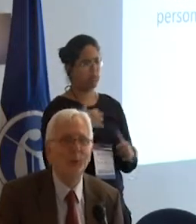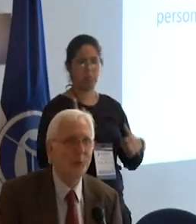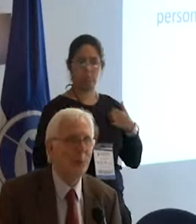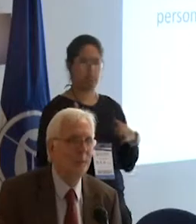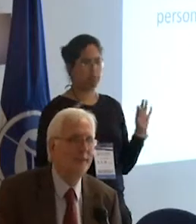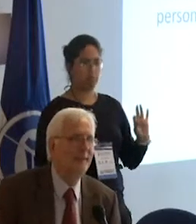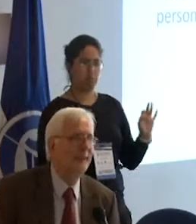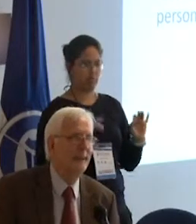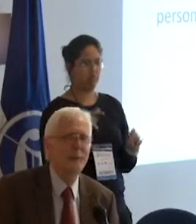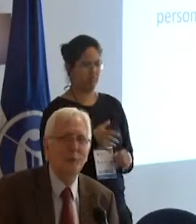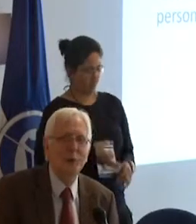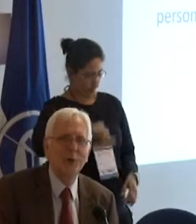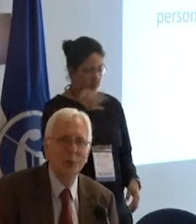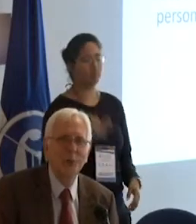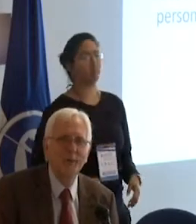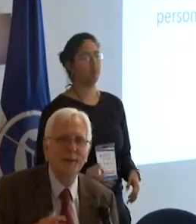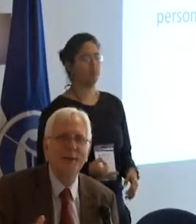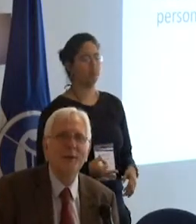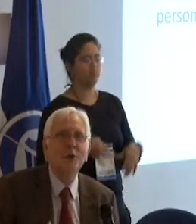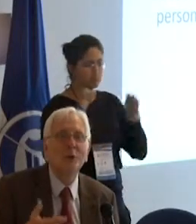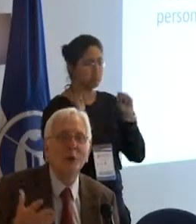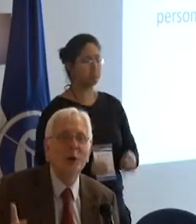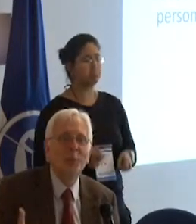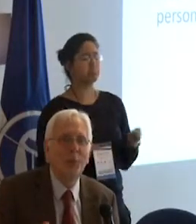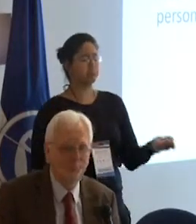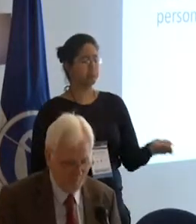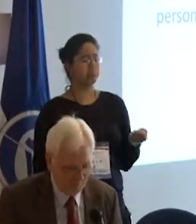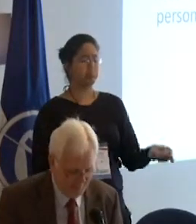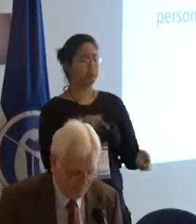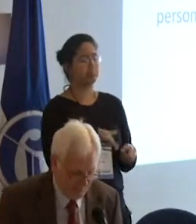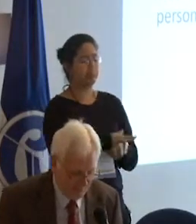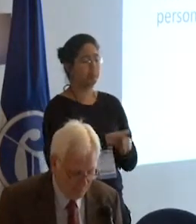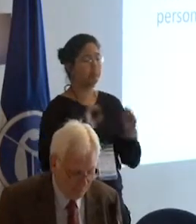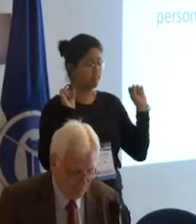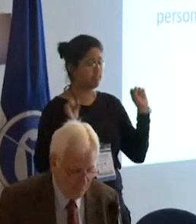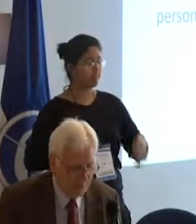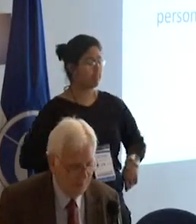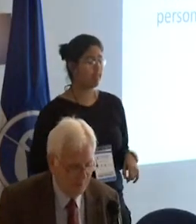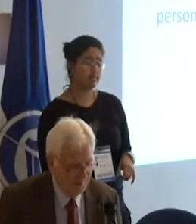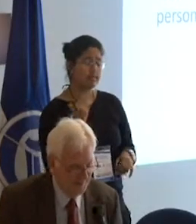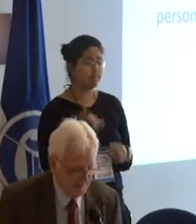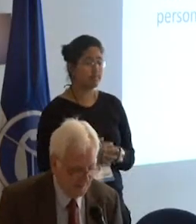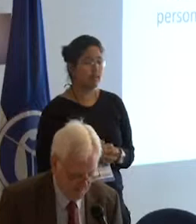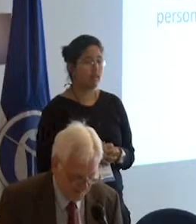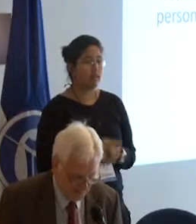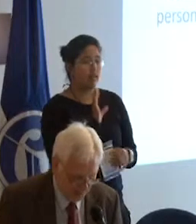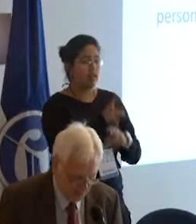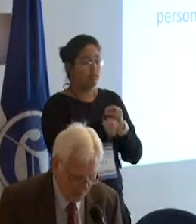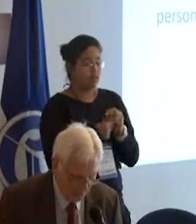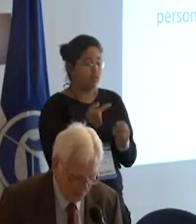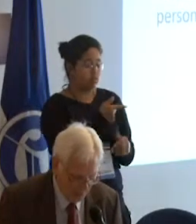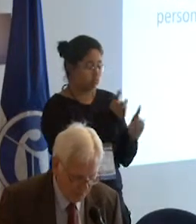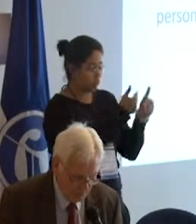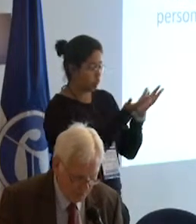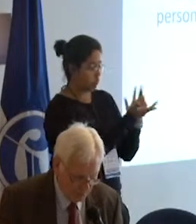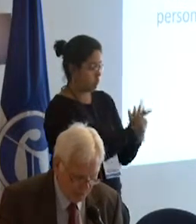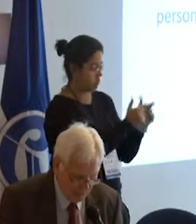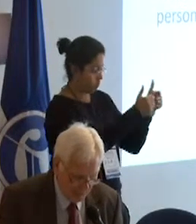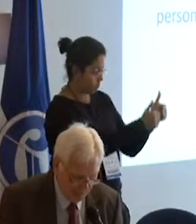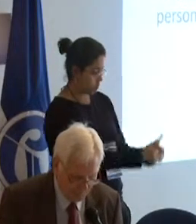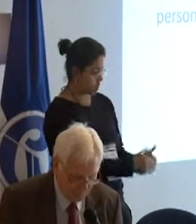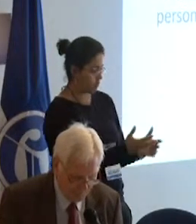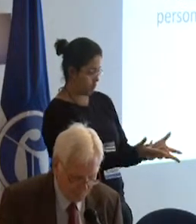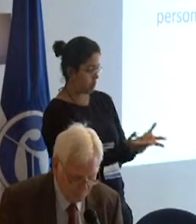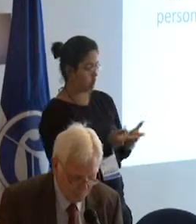temor. Ella está segura que puede controlar la situación cuando le dicen que va a recibir alumnos